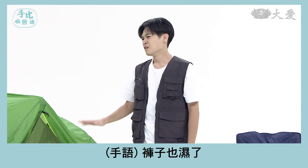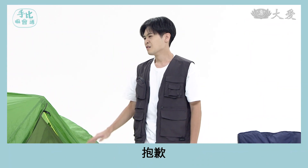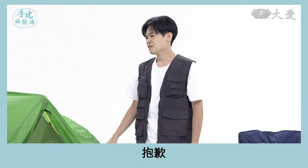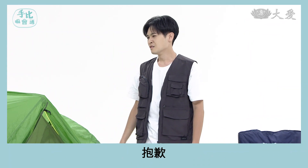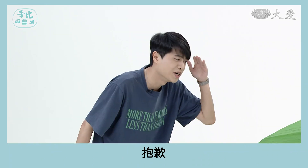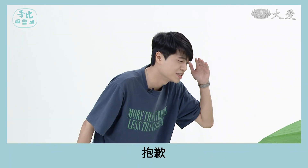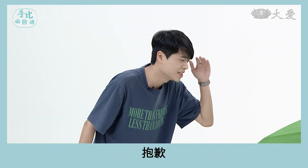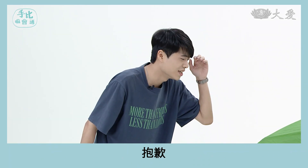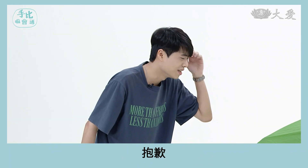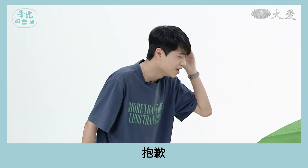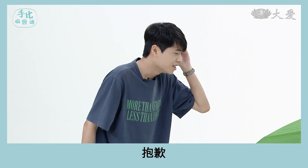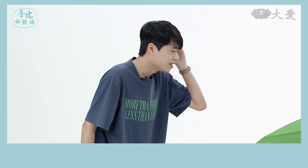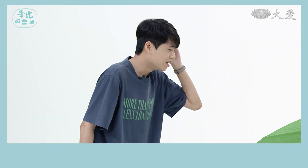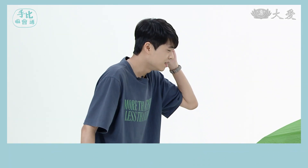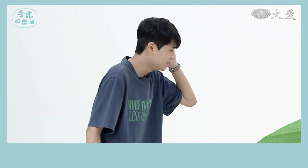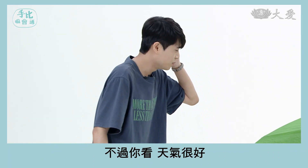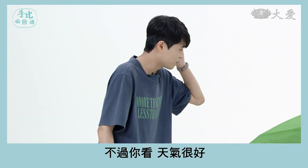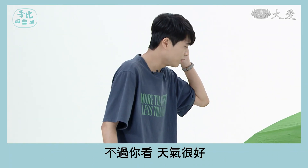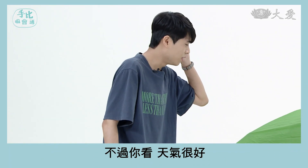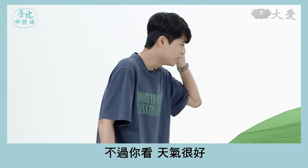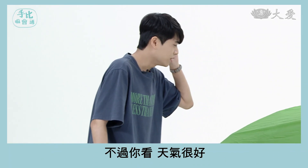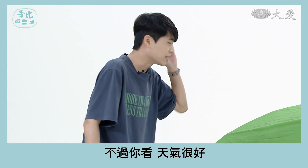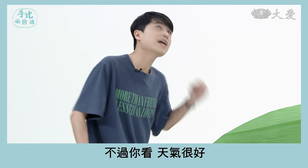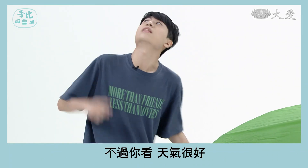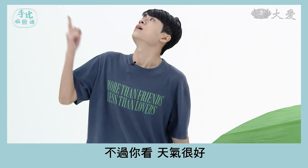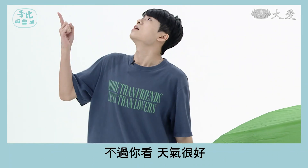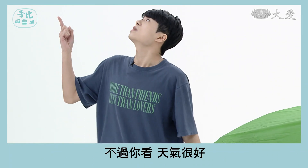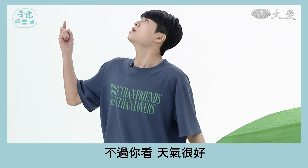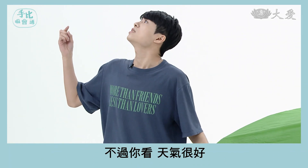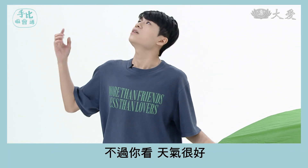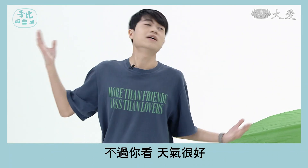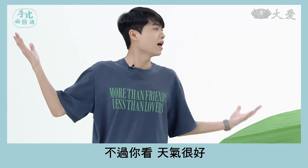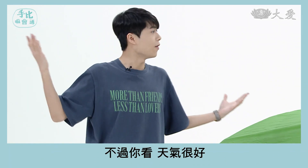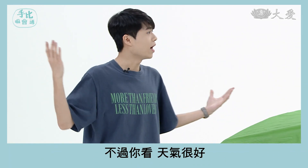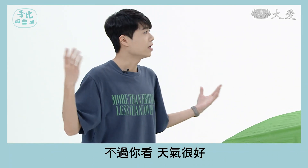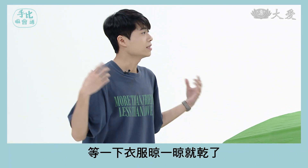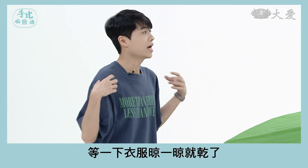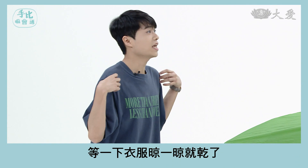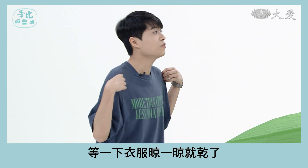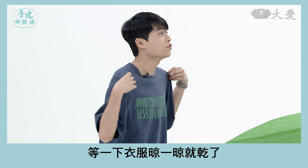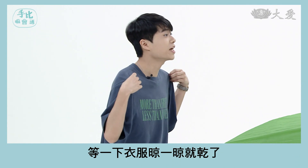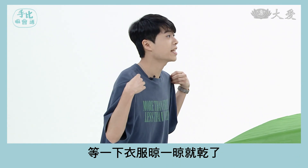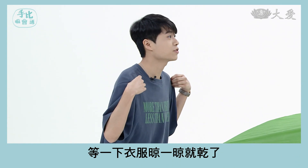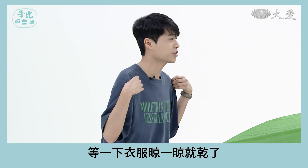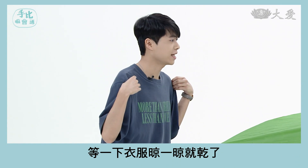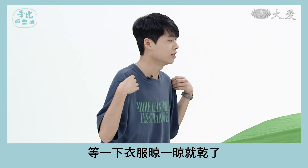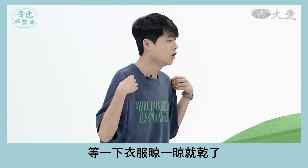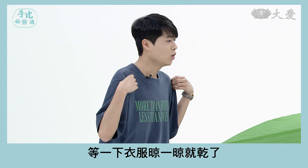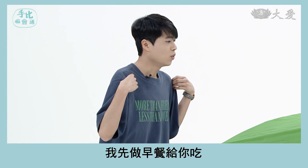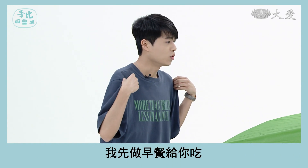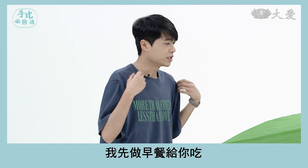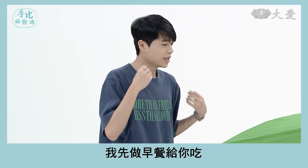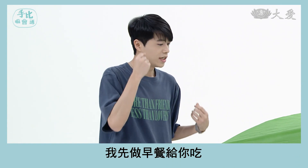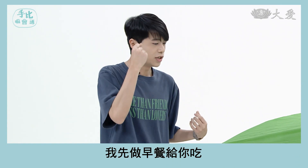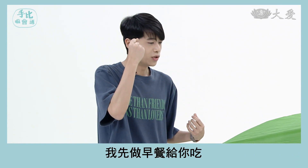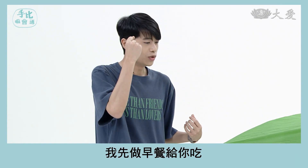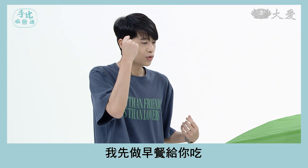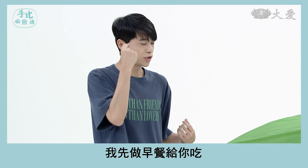抱歉抱歉，不过你看天气很好啊，等下衣服晾一晾就干了，我先做早